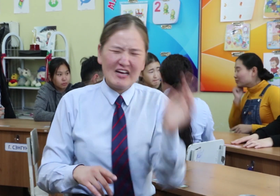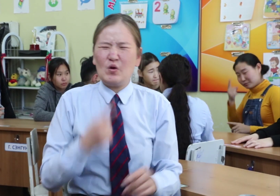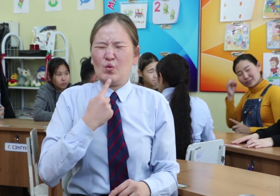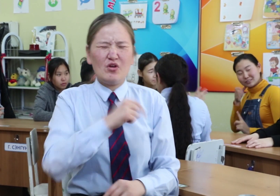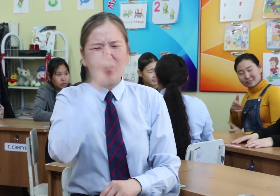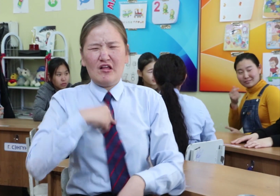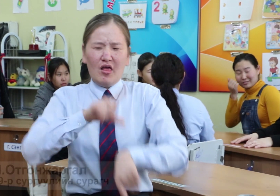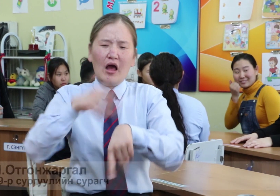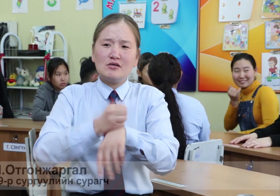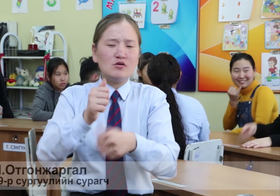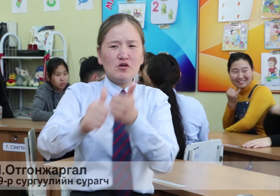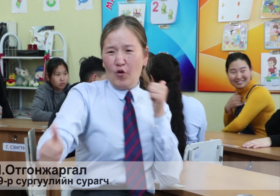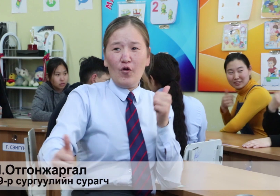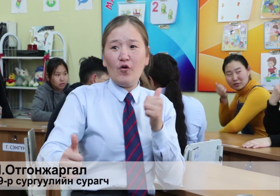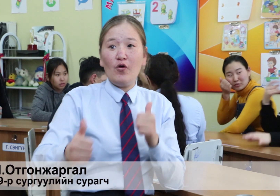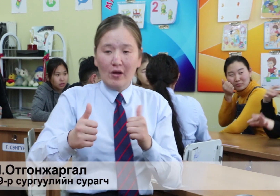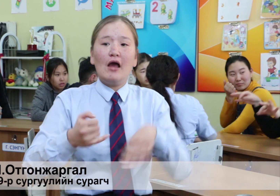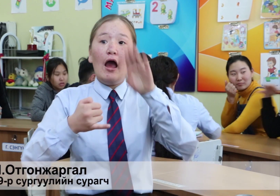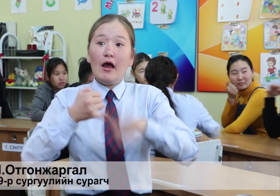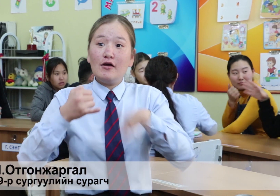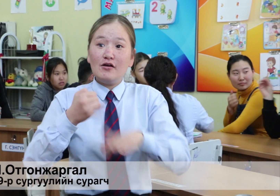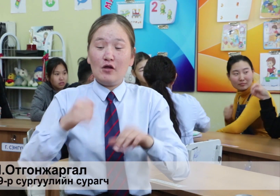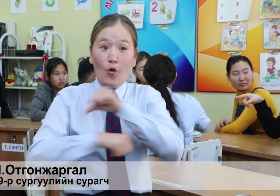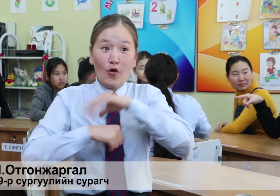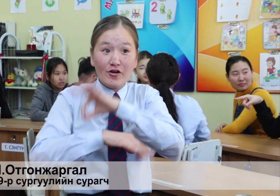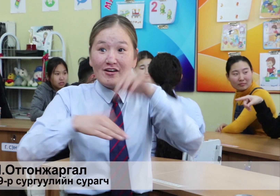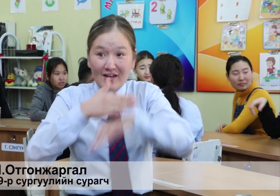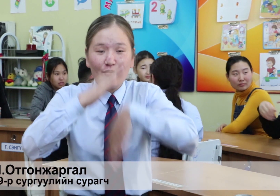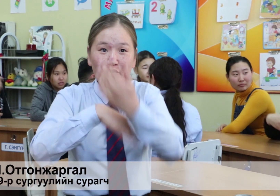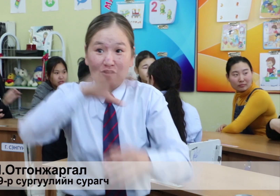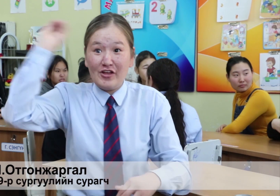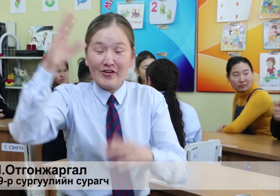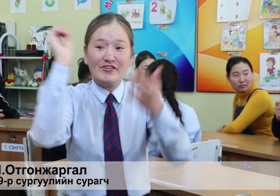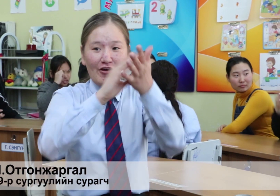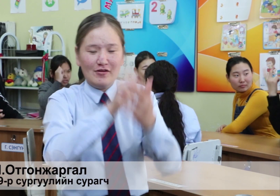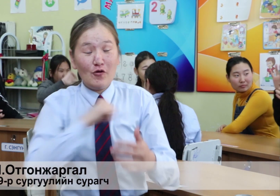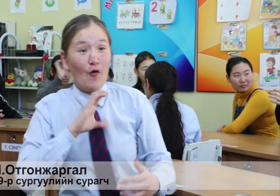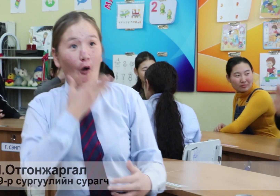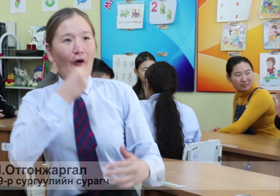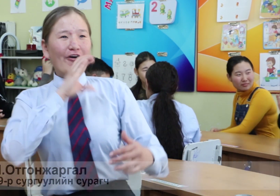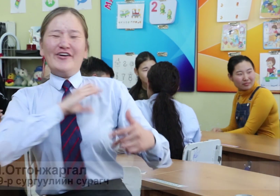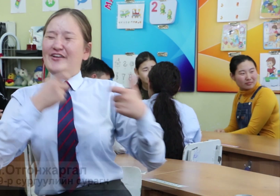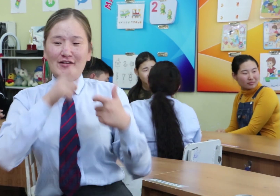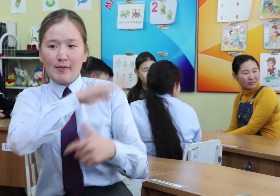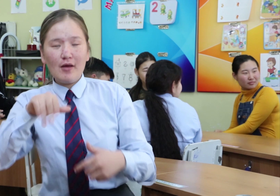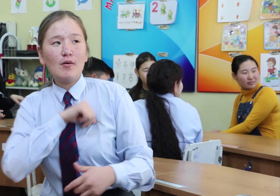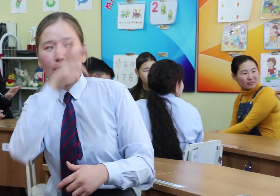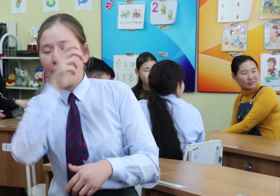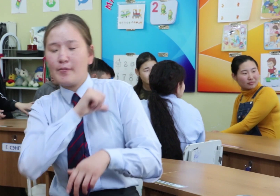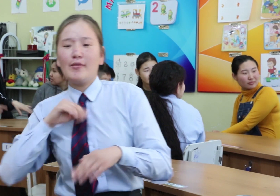жишээтэй ингээл ер нь бол цаг барих юм дэг хэцүү хоцрогдлолтой байдаг гэсэн. Тэгээ ийм гэрэлтэй босноос хойш амар сэтгэлд айгүй сайхан